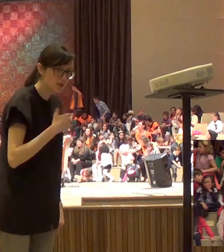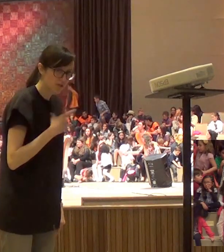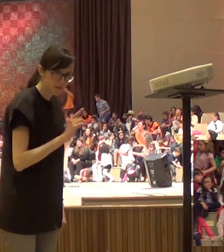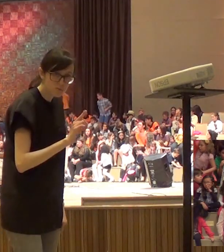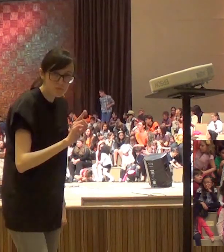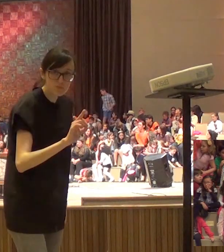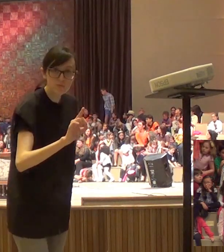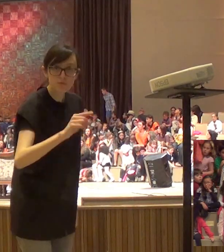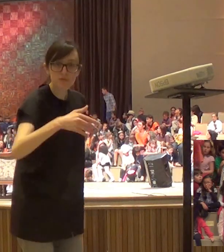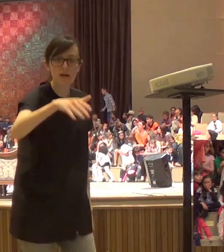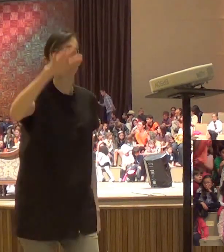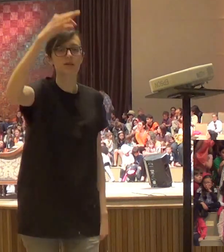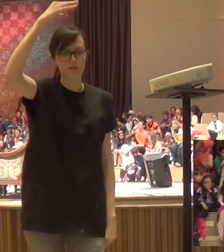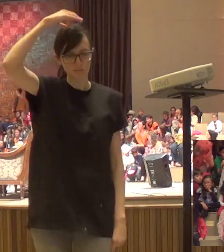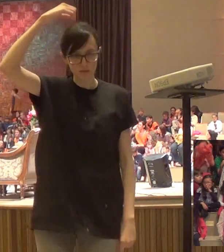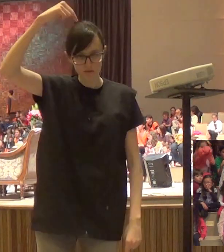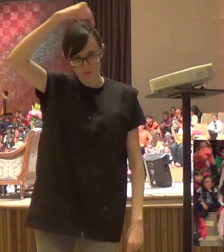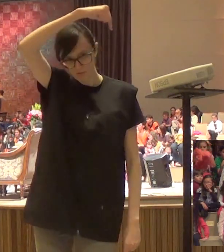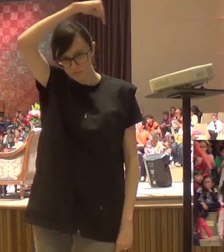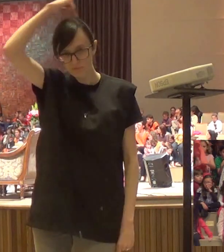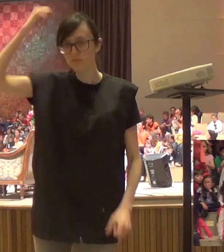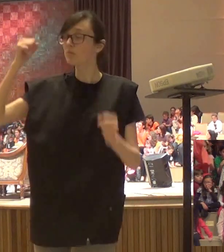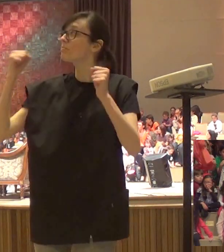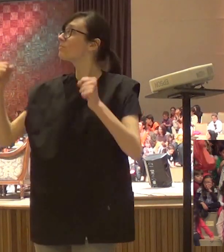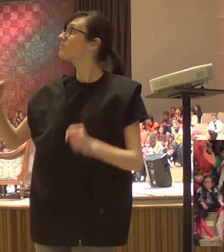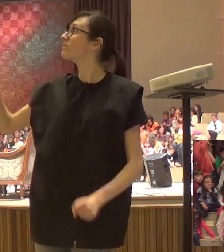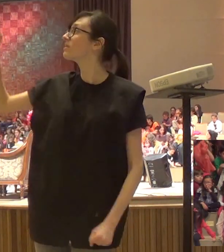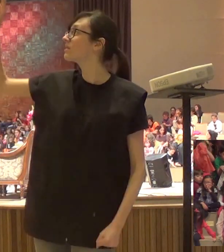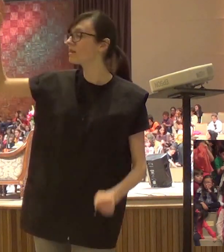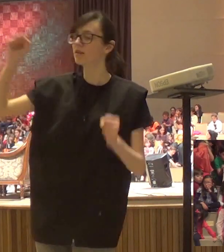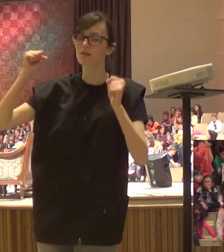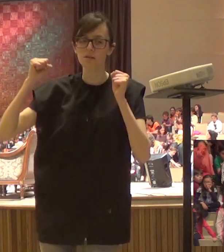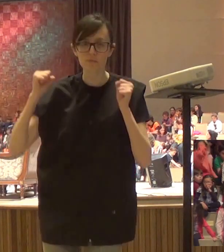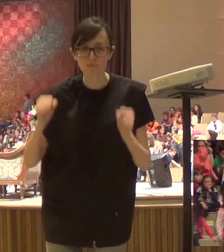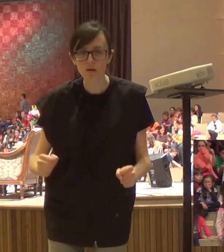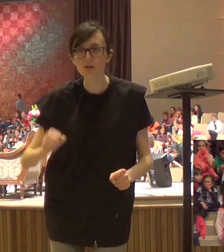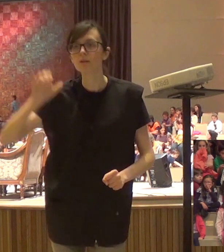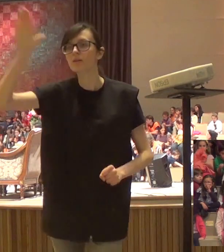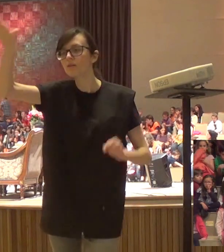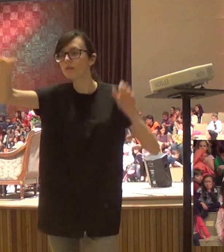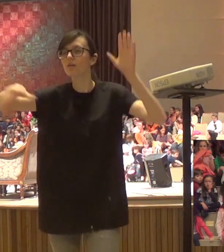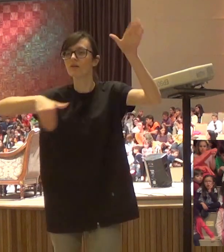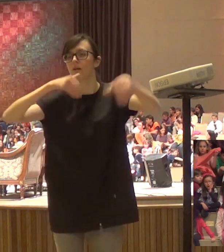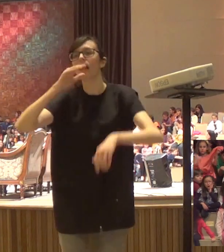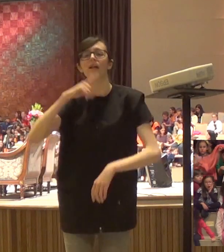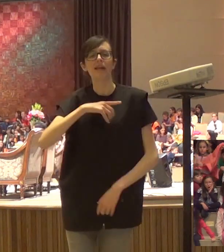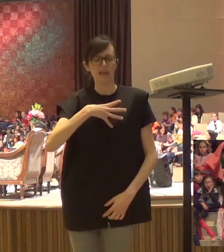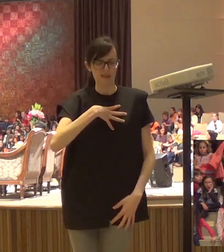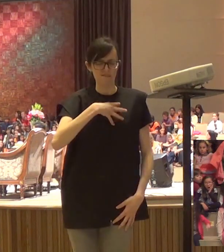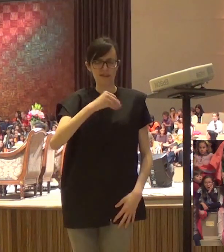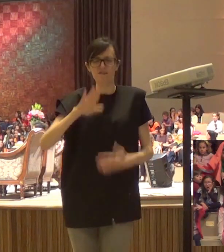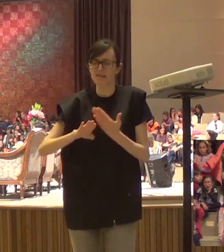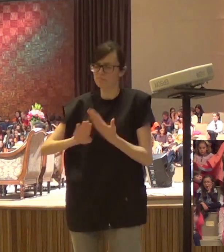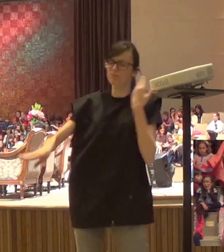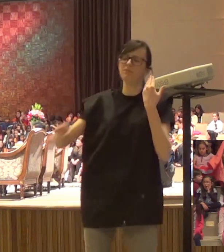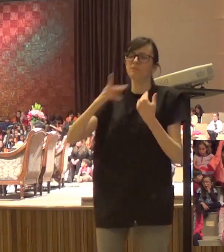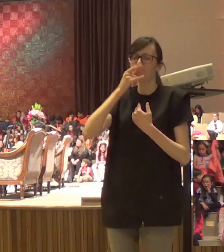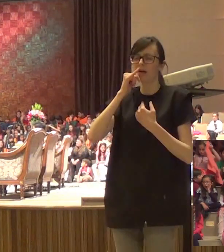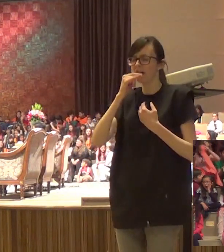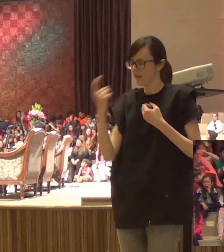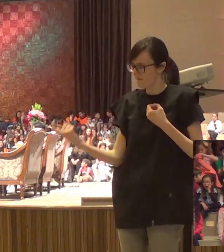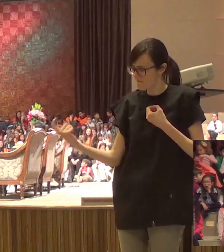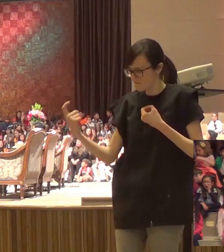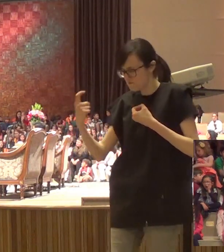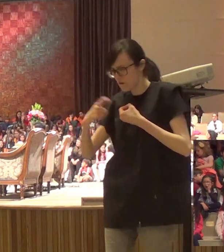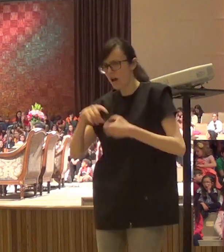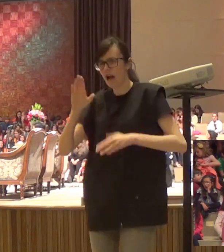E irá adiante do Senhor, no Espírito e no poder de Elias. Para fazer voltar o coração dos